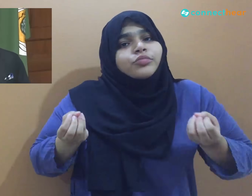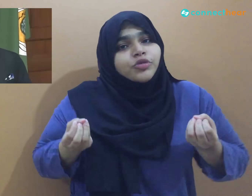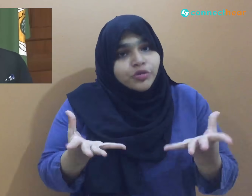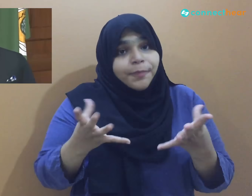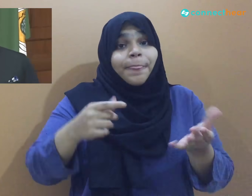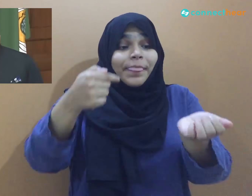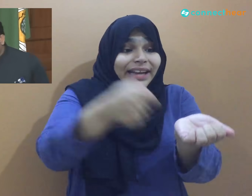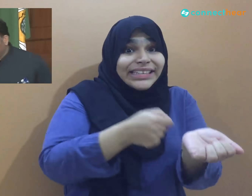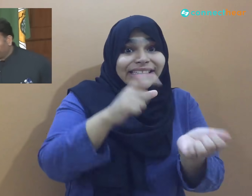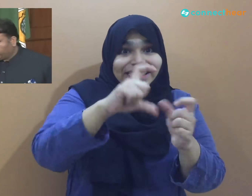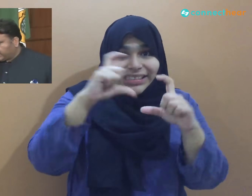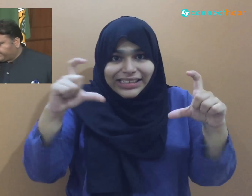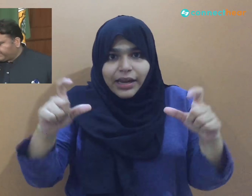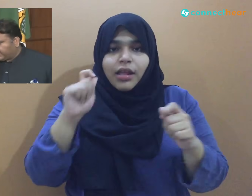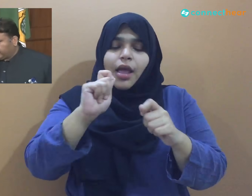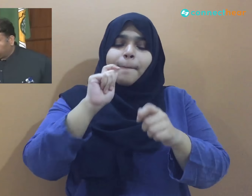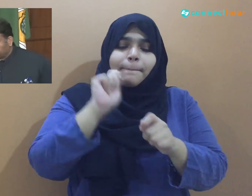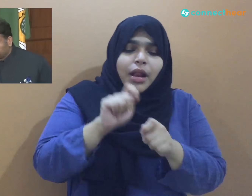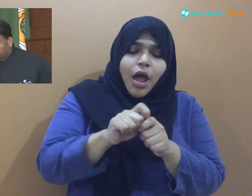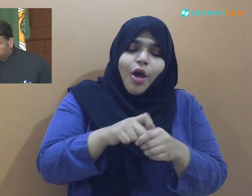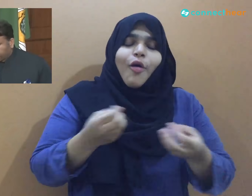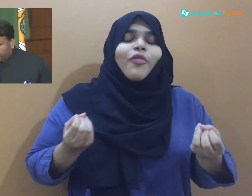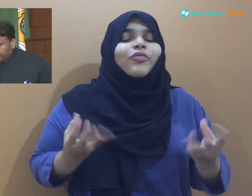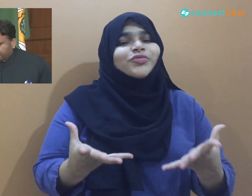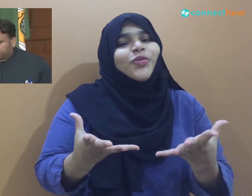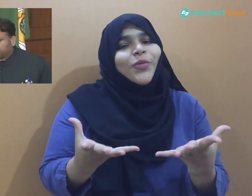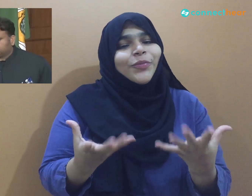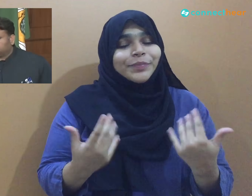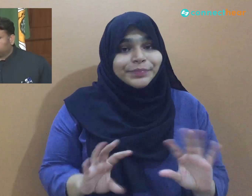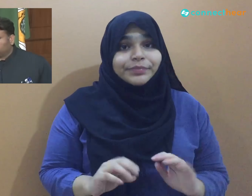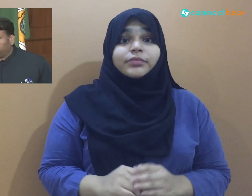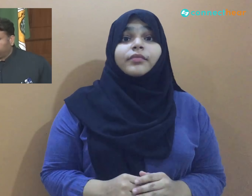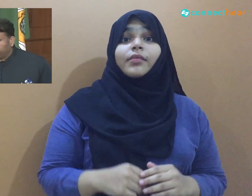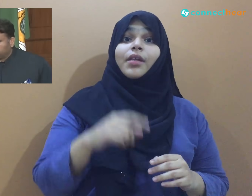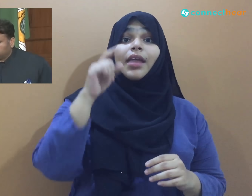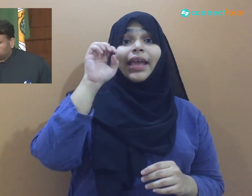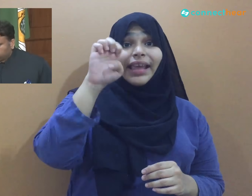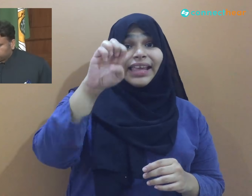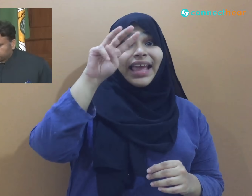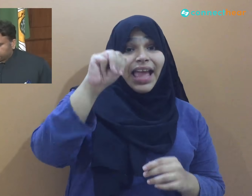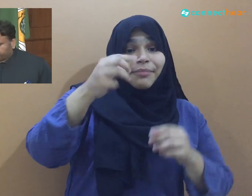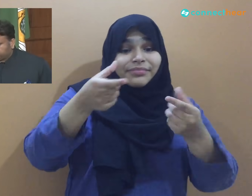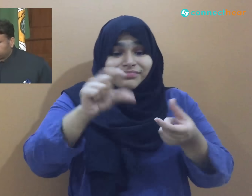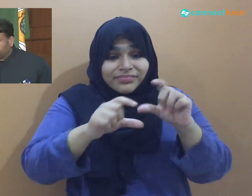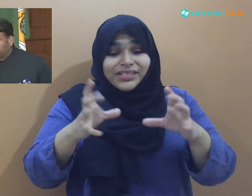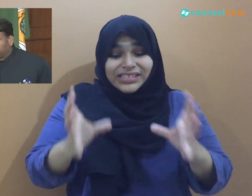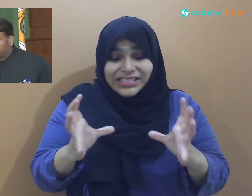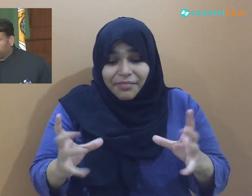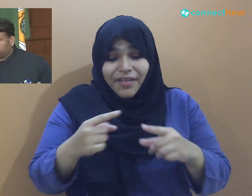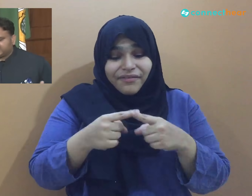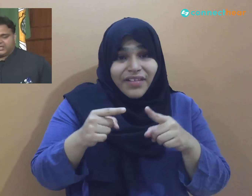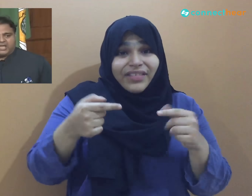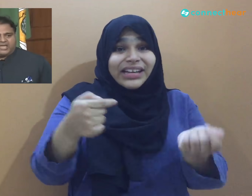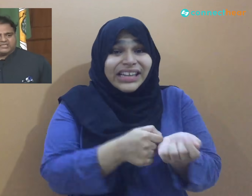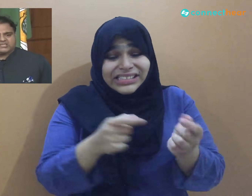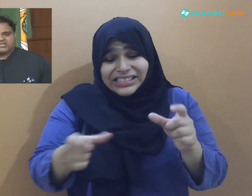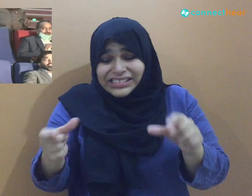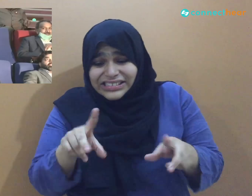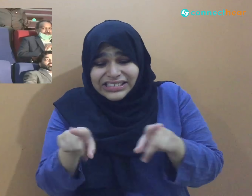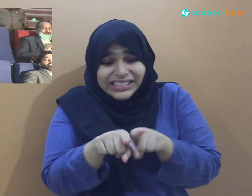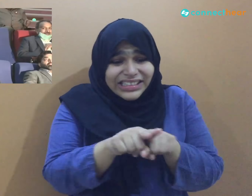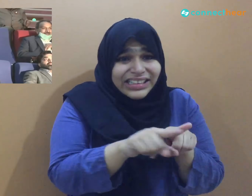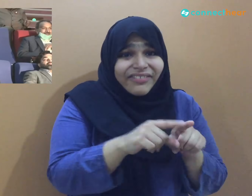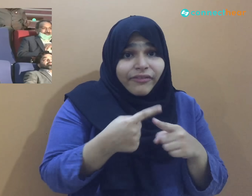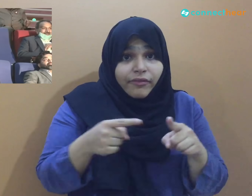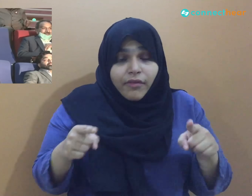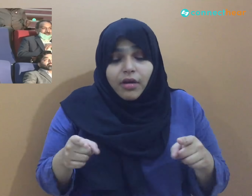جو ٹیسٹنگ کٹ ہے وہ یہاں پہ بنانے کی کوشش شروع کی. اسی طرح سر جو ای ایم سولوشنز ڈیوائسز بنانی تھیں, ٹیسٹنگ, اس کے ساتھ ساتھ ڈاکٹر